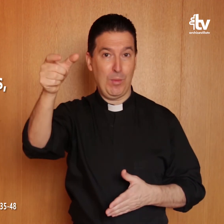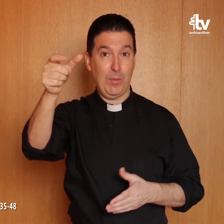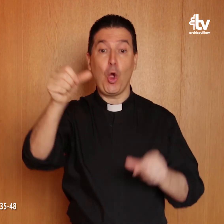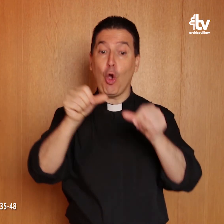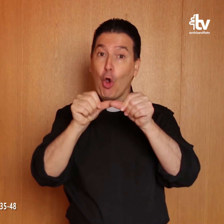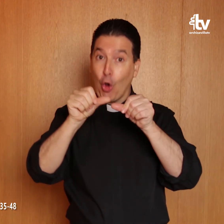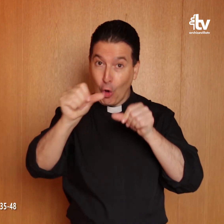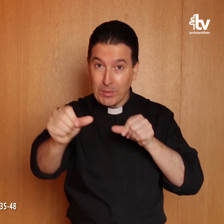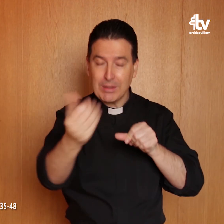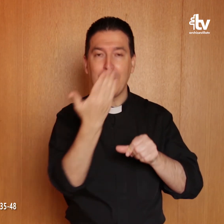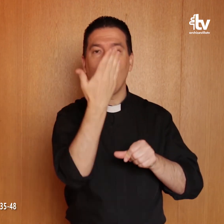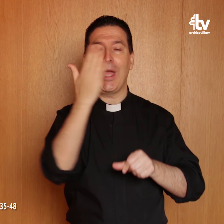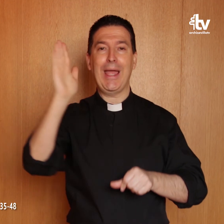Comenzando por Jerusalén